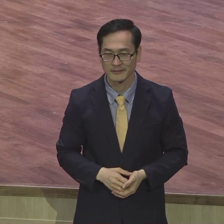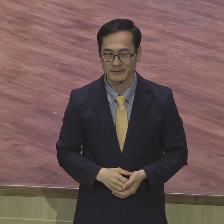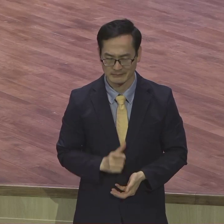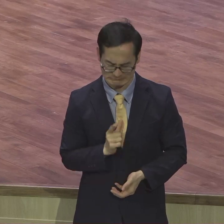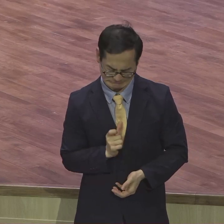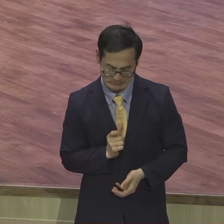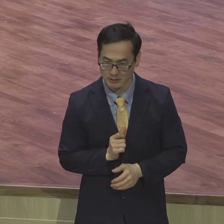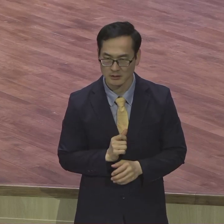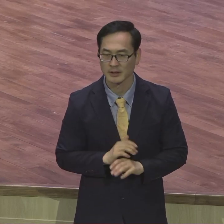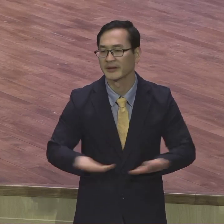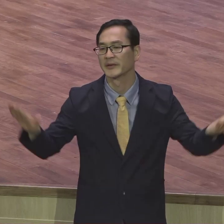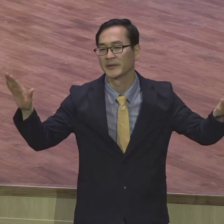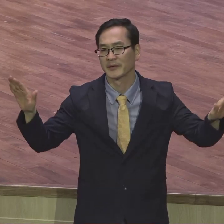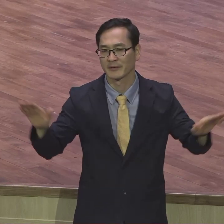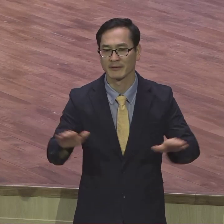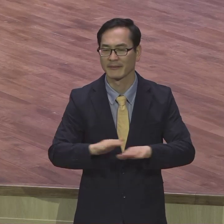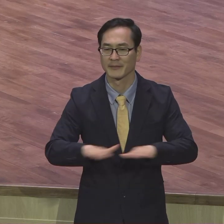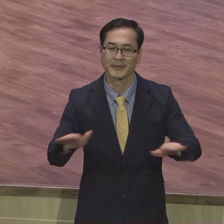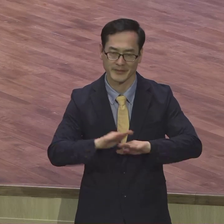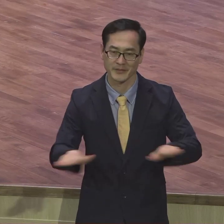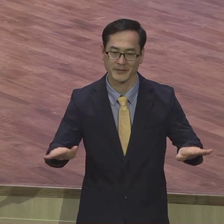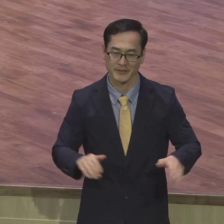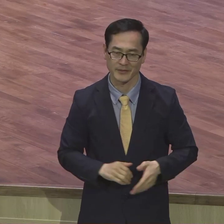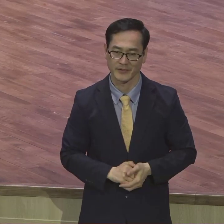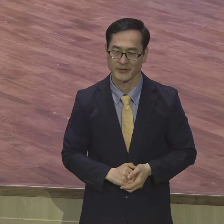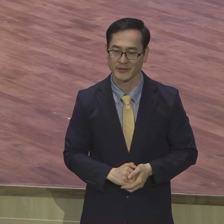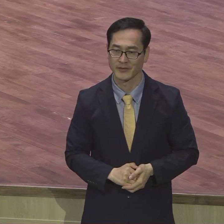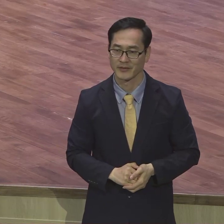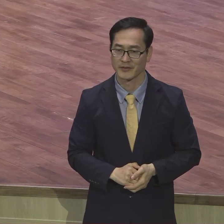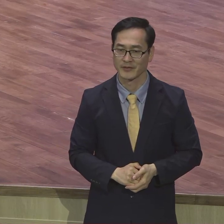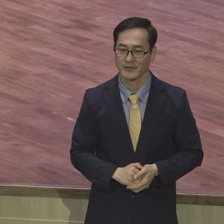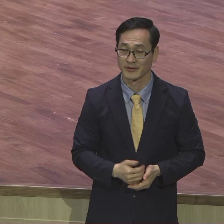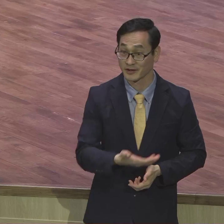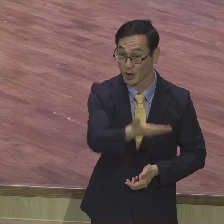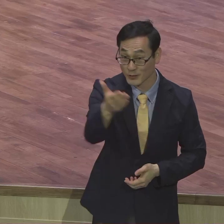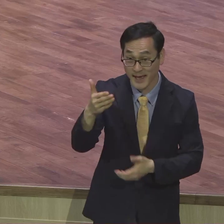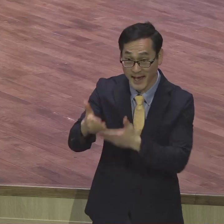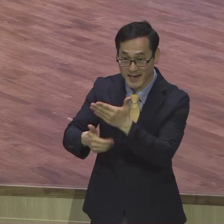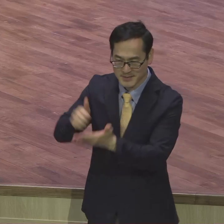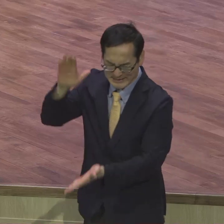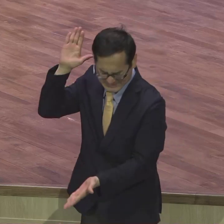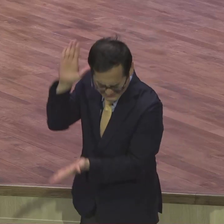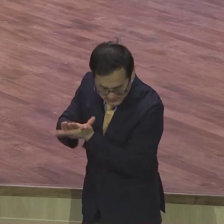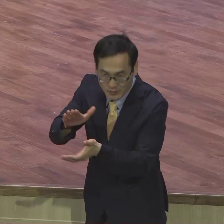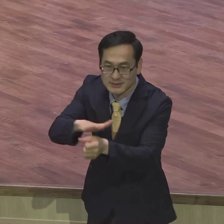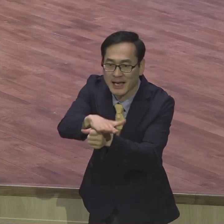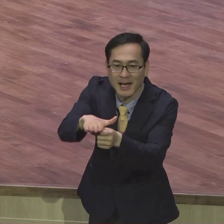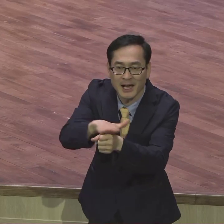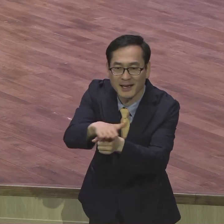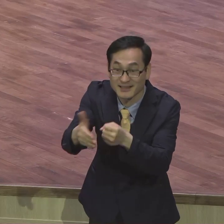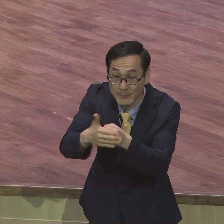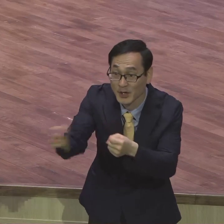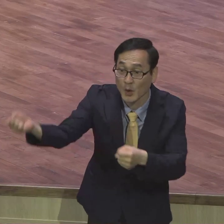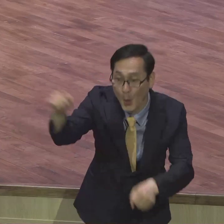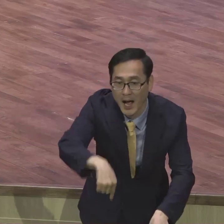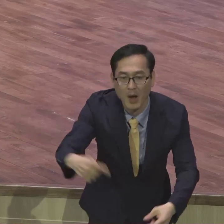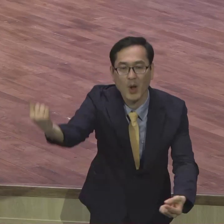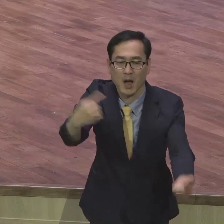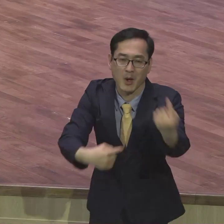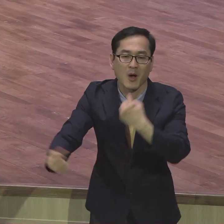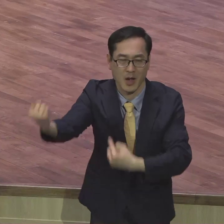것이요. 성대 여러분. 우리도 하나님의 명렬한 사랑으로 이 자리에 앉게 된 줄로 믿습니다.